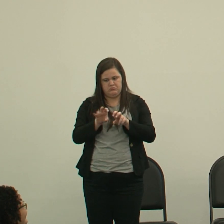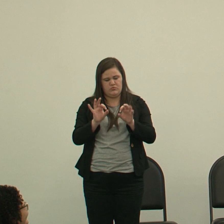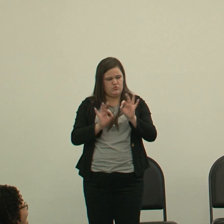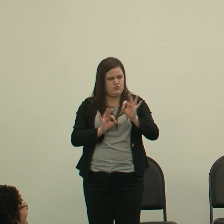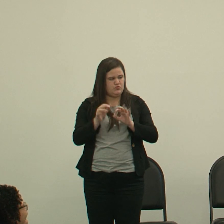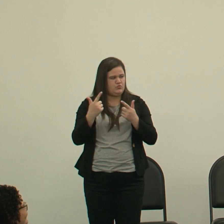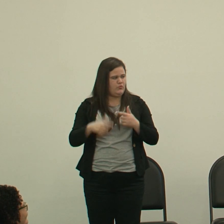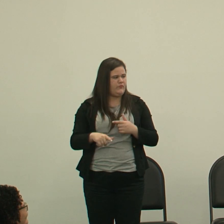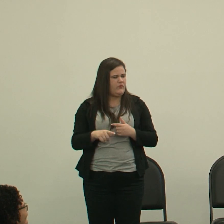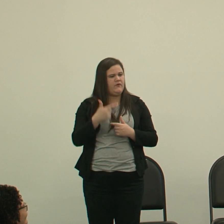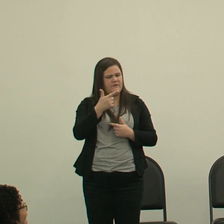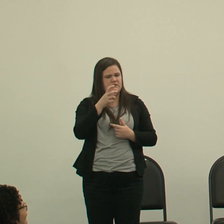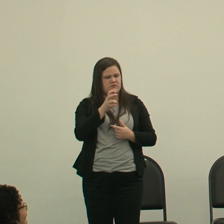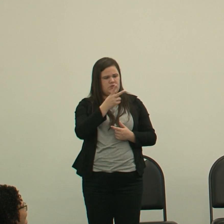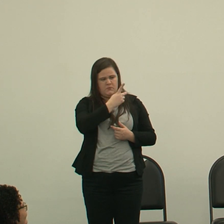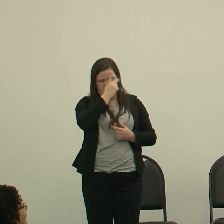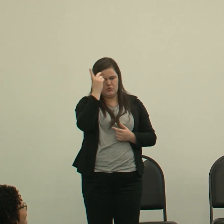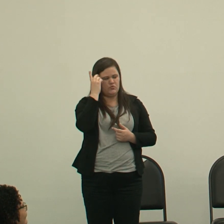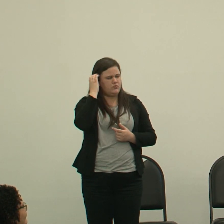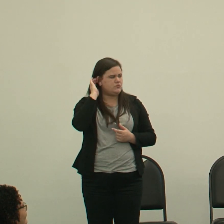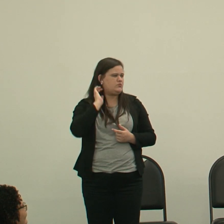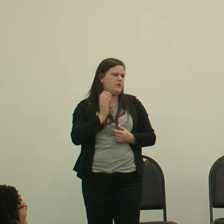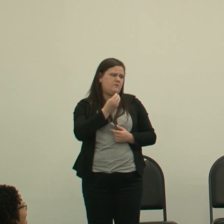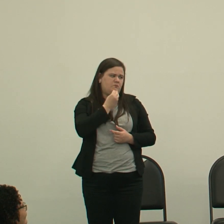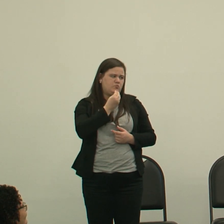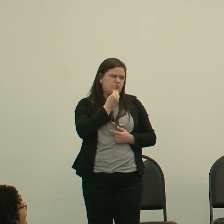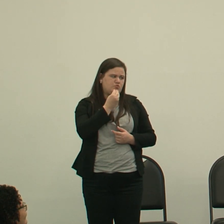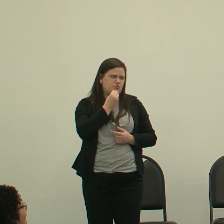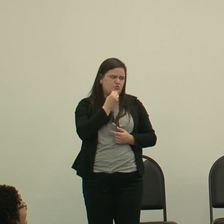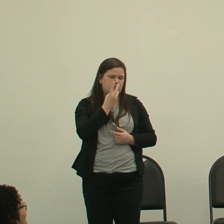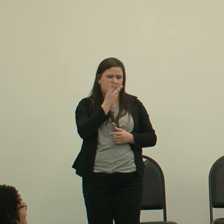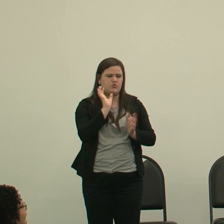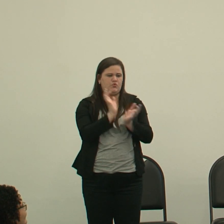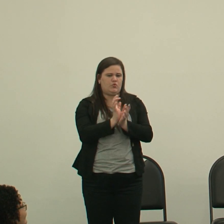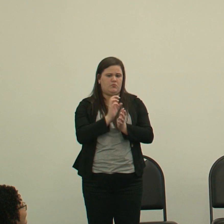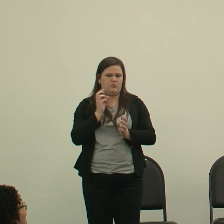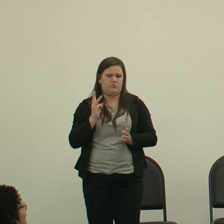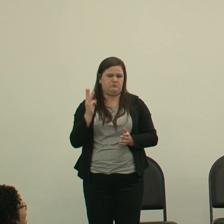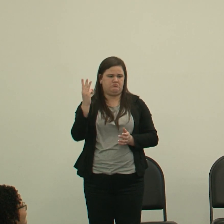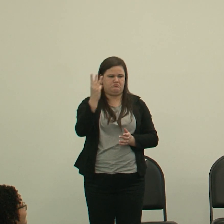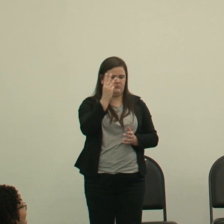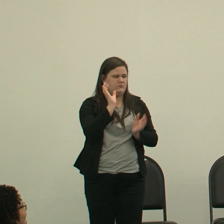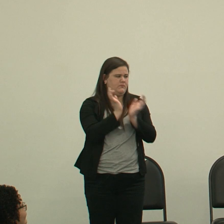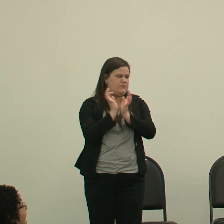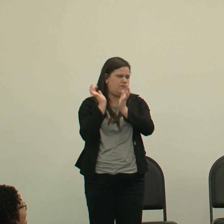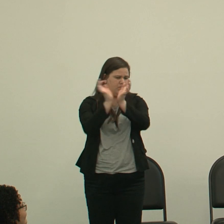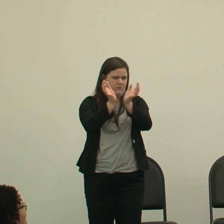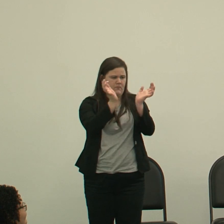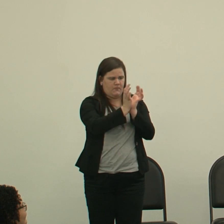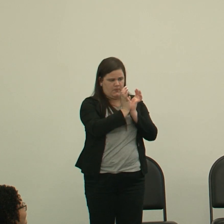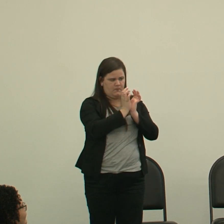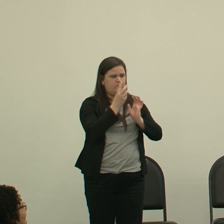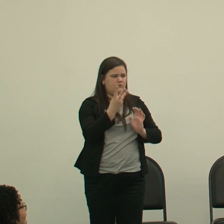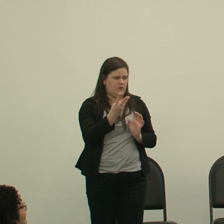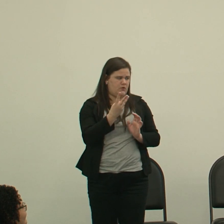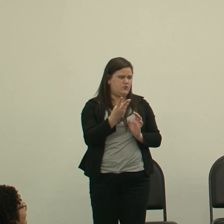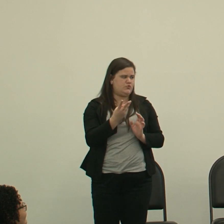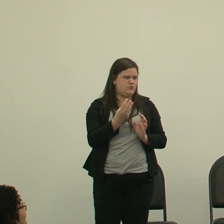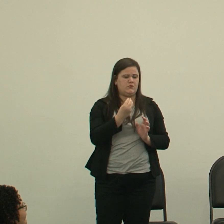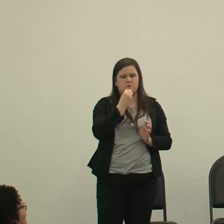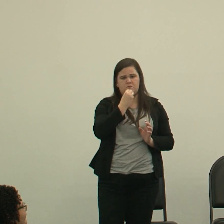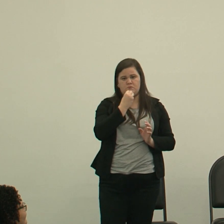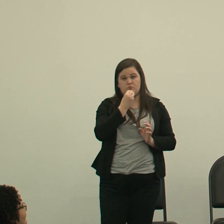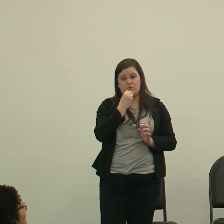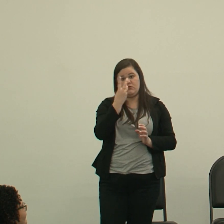São 25 pessoas, poderia ser os 3 grupos, né? A gente contou como se fossem 30. Seriam 3 grupos